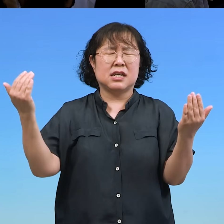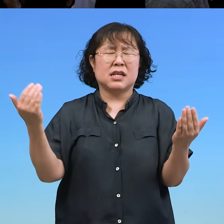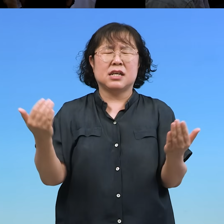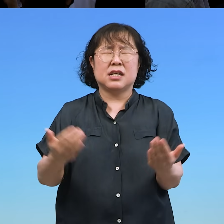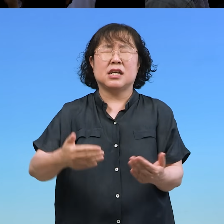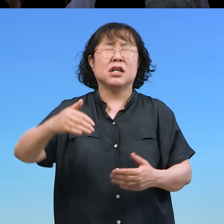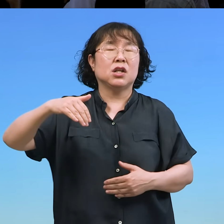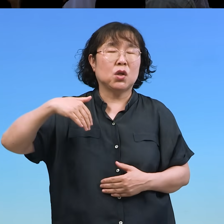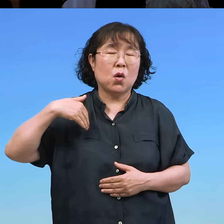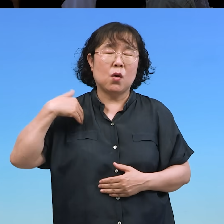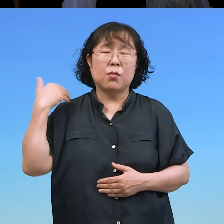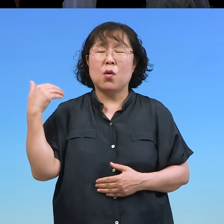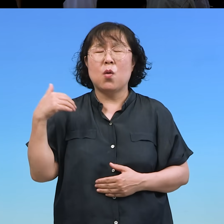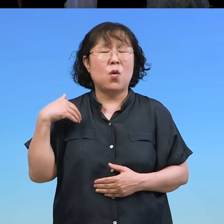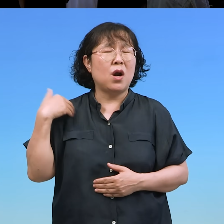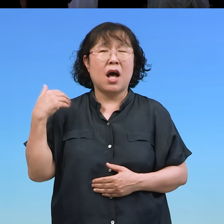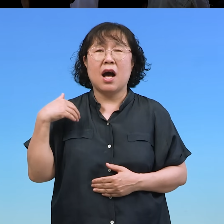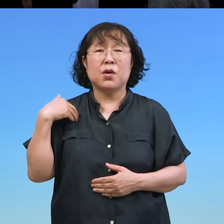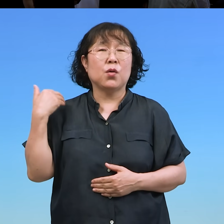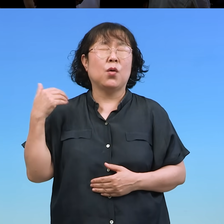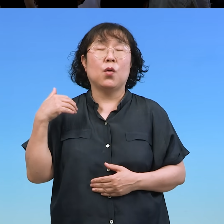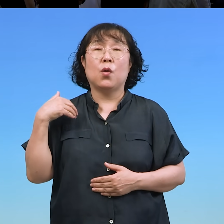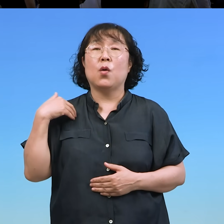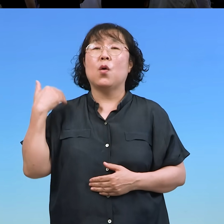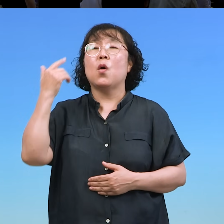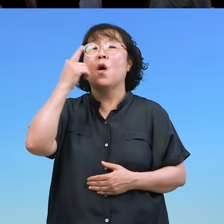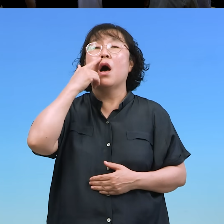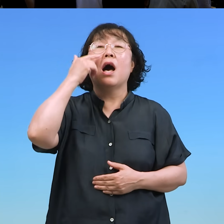장래일도 몰라요.